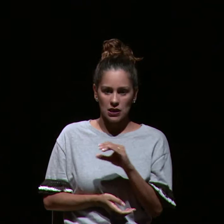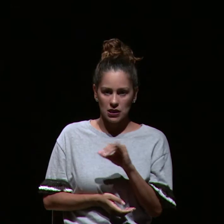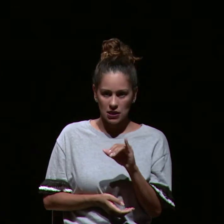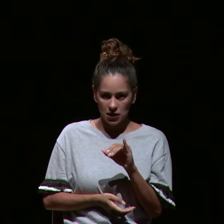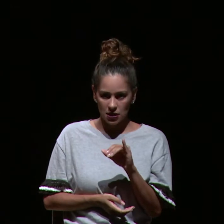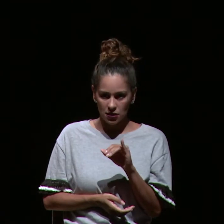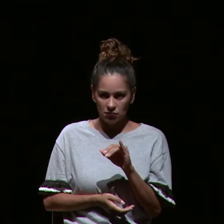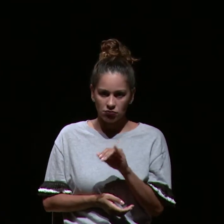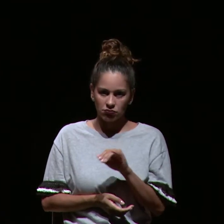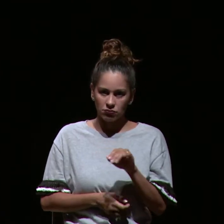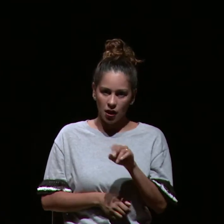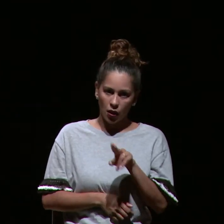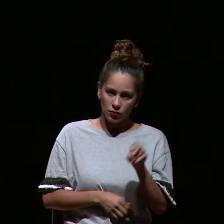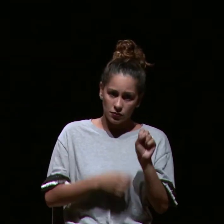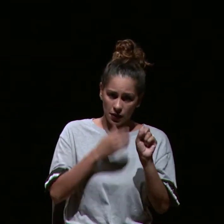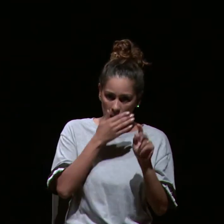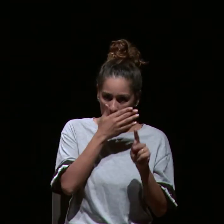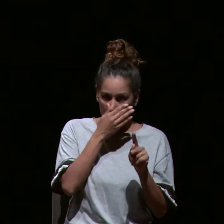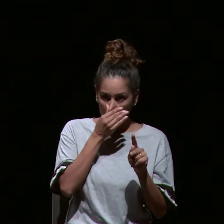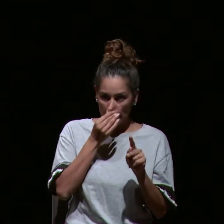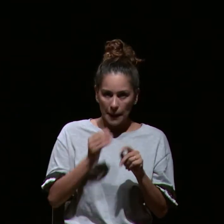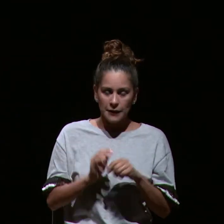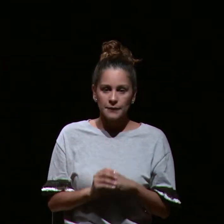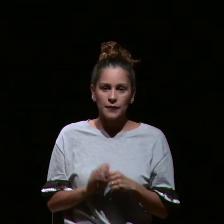livro O Saber Histórico em Sala de Aula